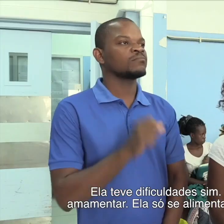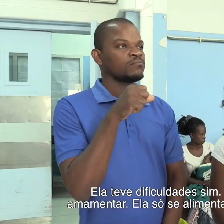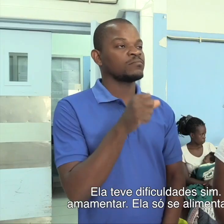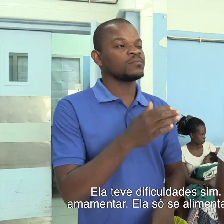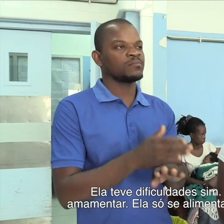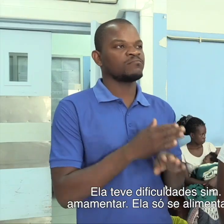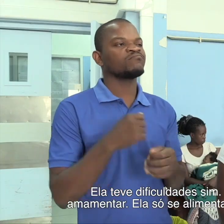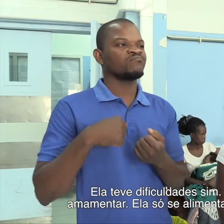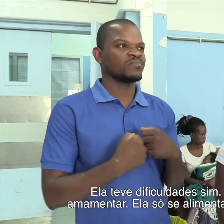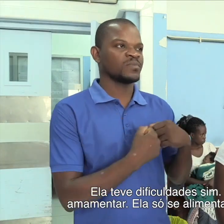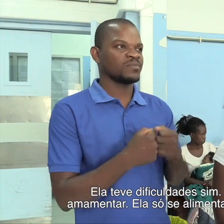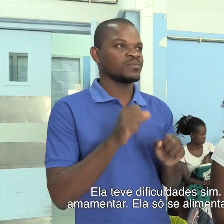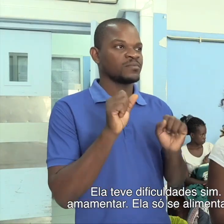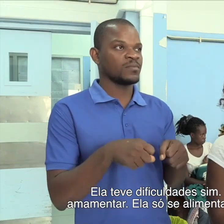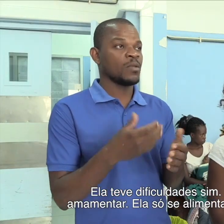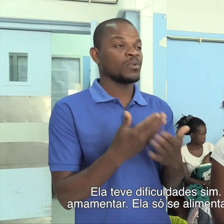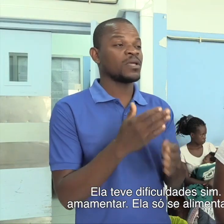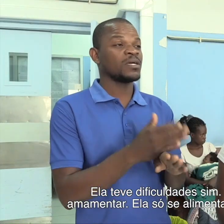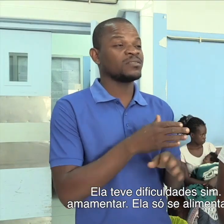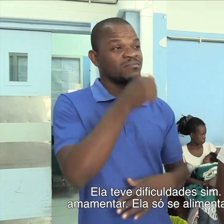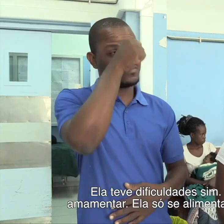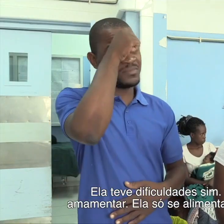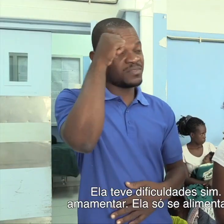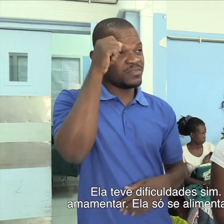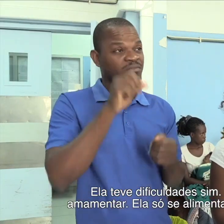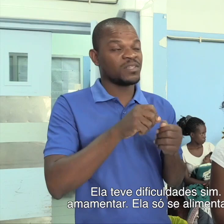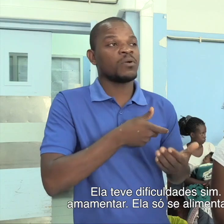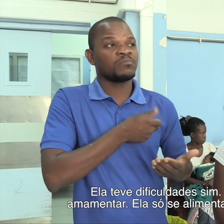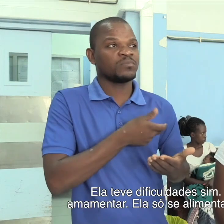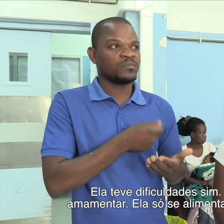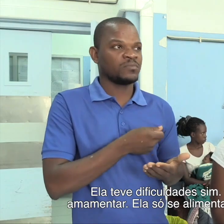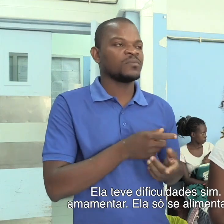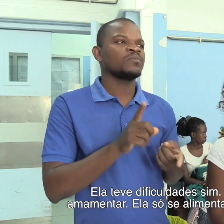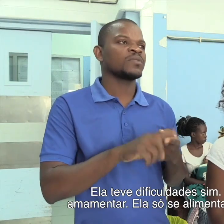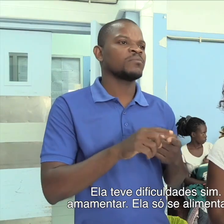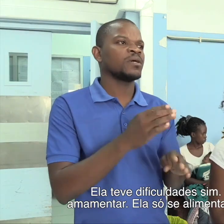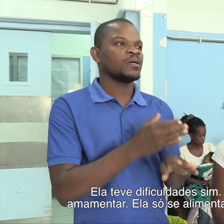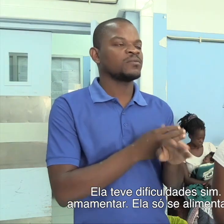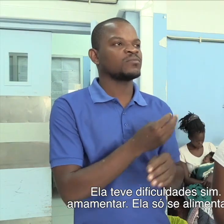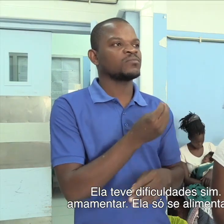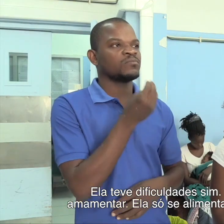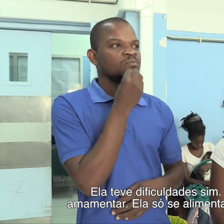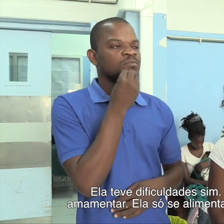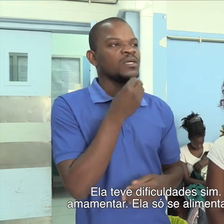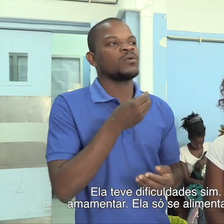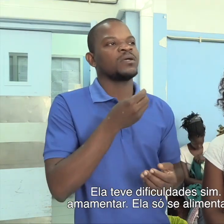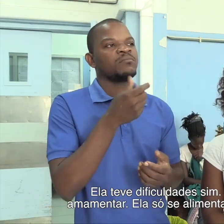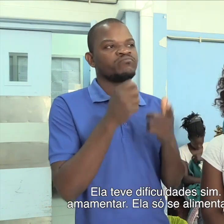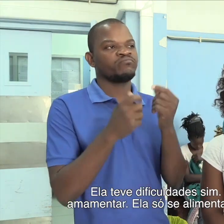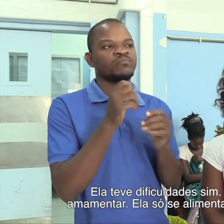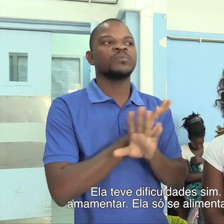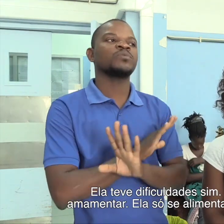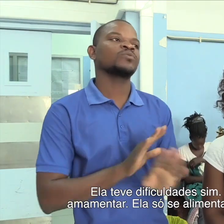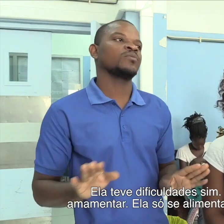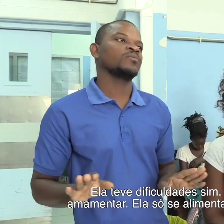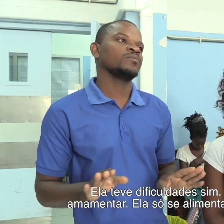Tive dificuldades, sim. Era muito difícil amamentar a ela. Ela só alimentava-se na base de leite. Só